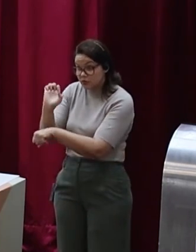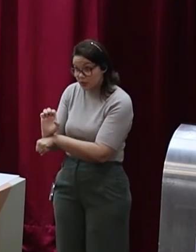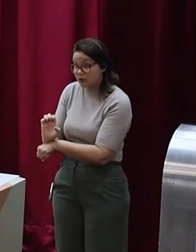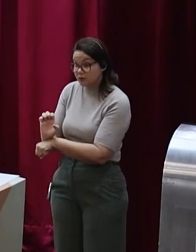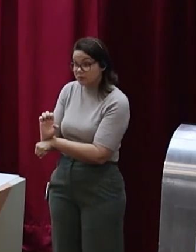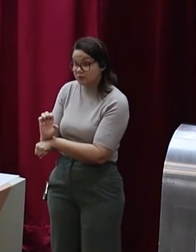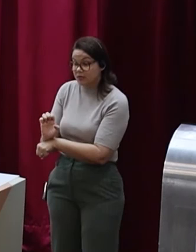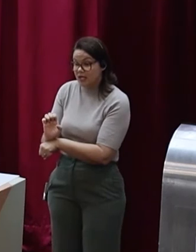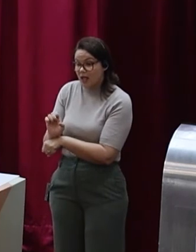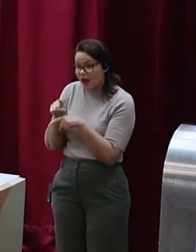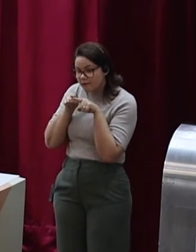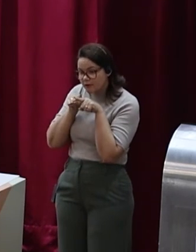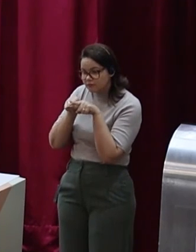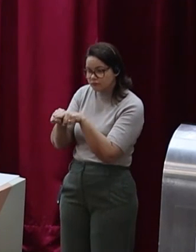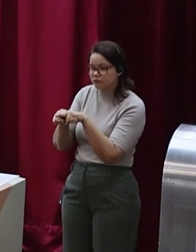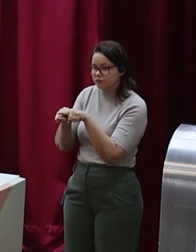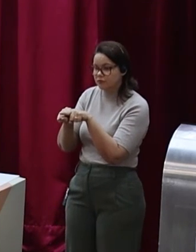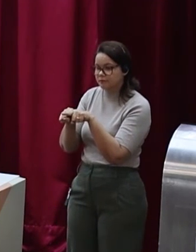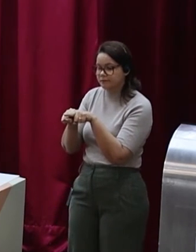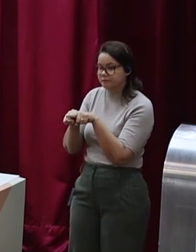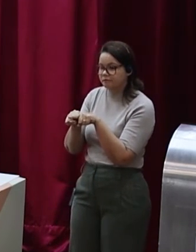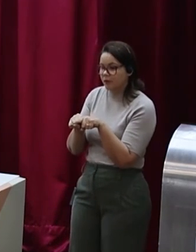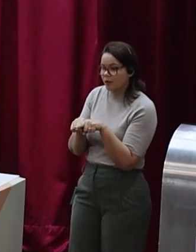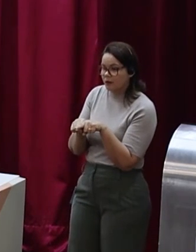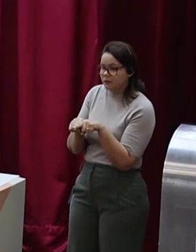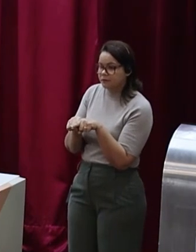é, simultaneamente, o grande